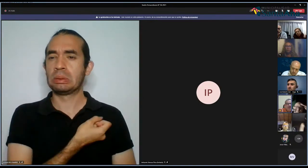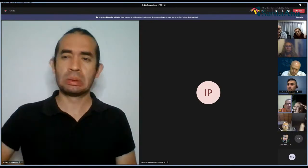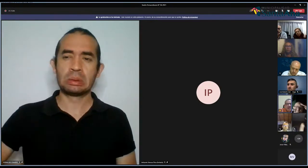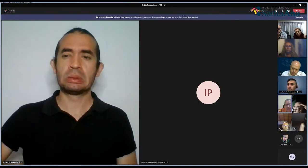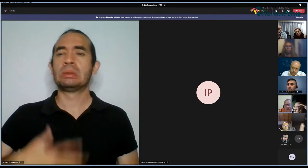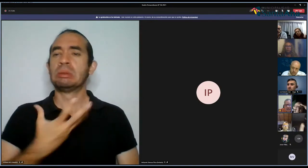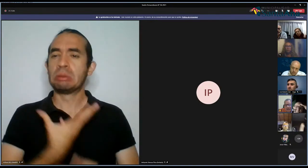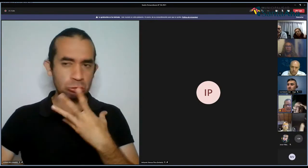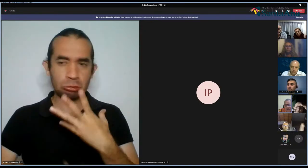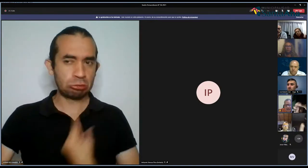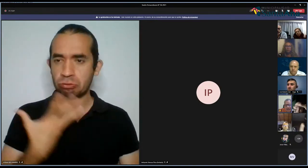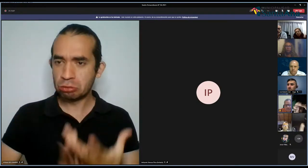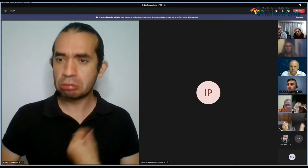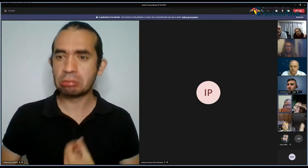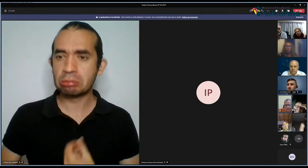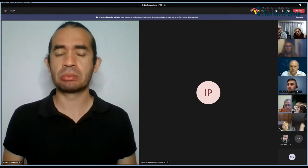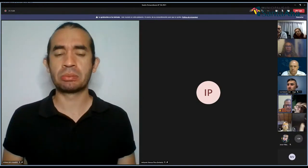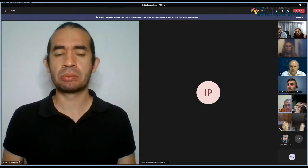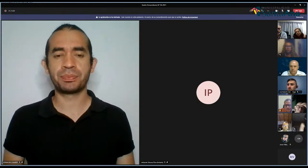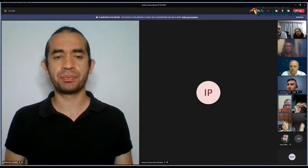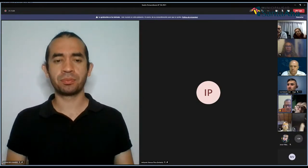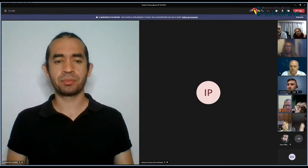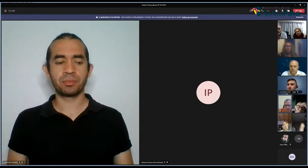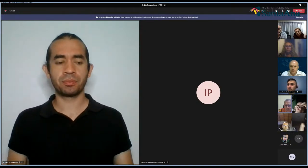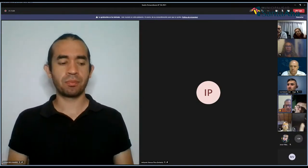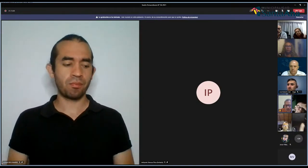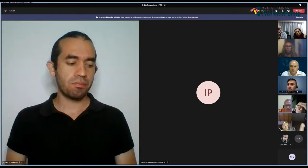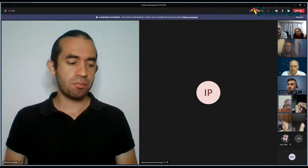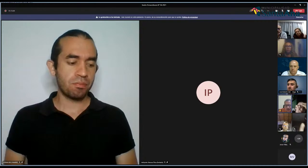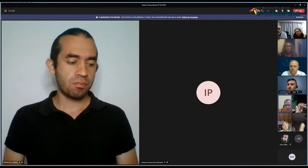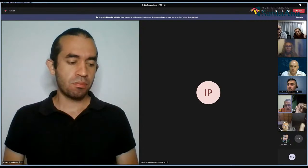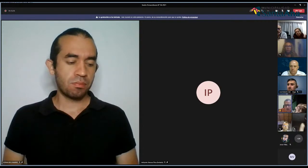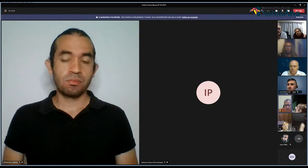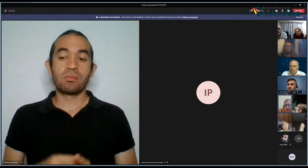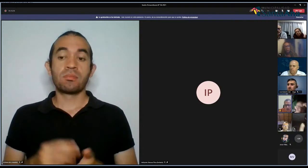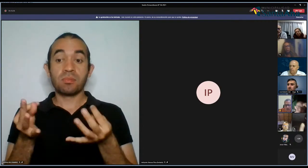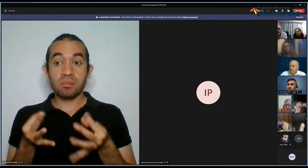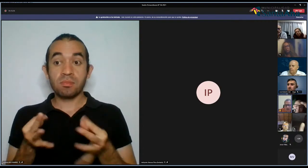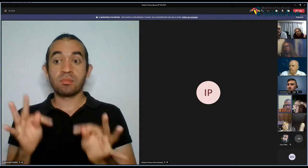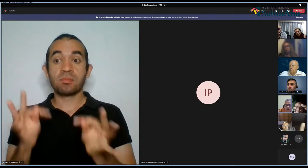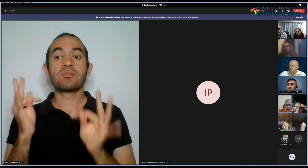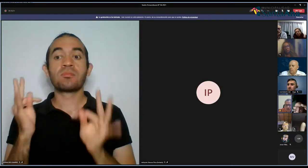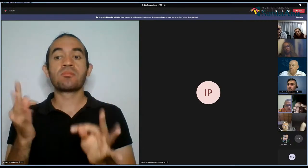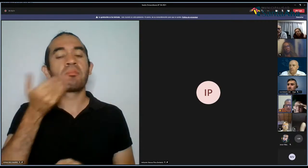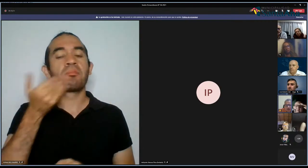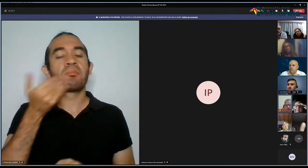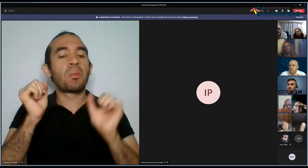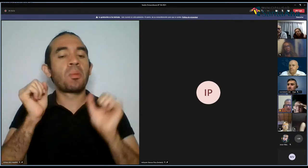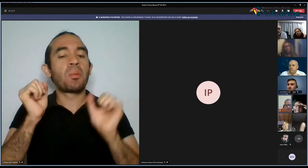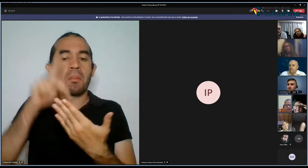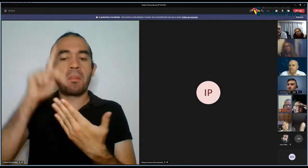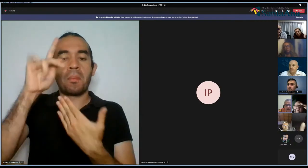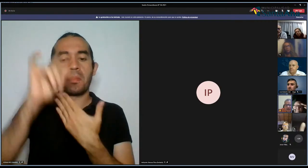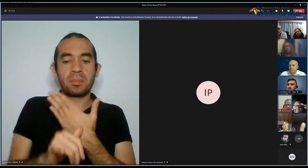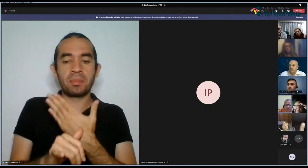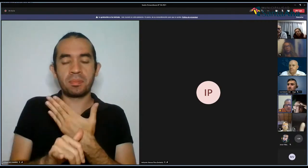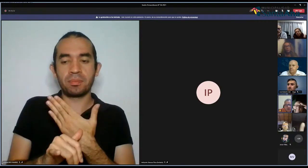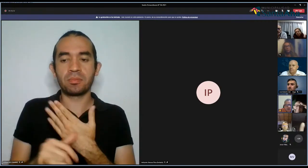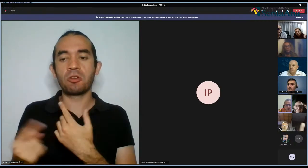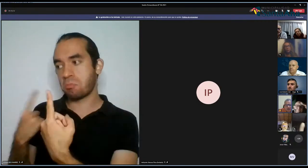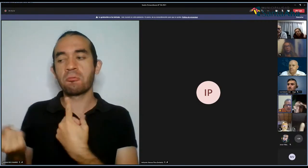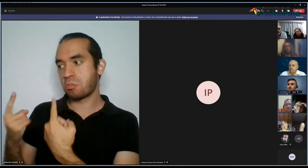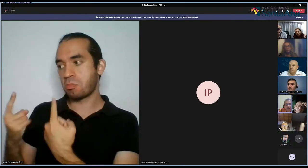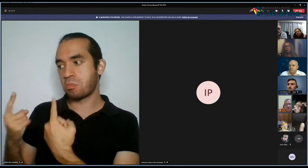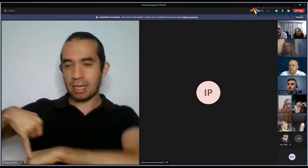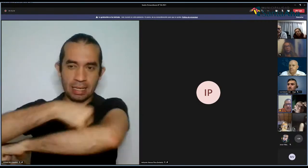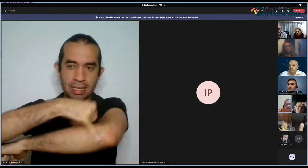manera hemos tratado de llevar lo mejor posible el proyecto en su oportunidad yo como emilia tenía un montón de